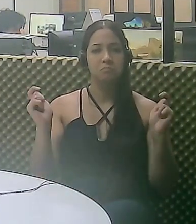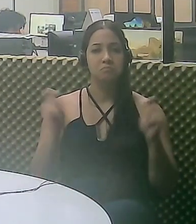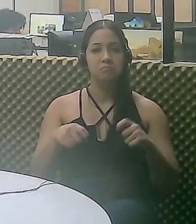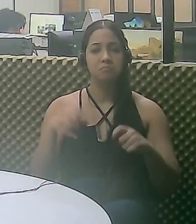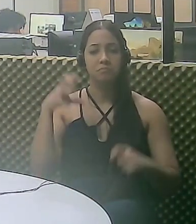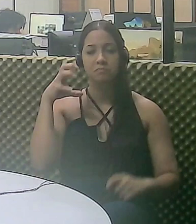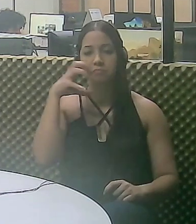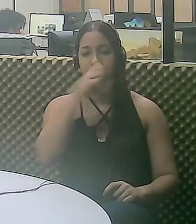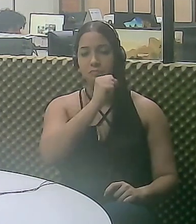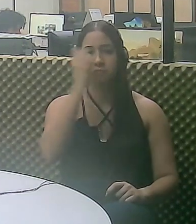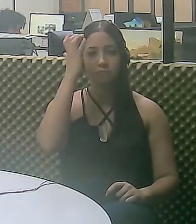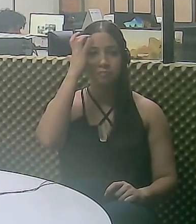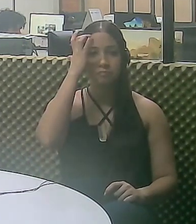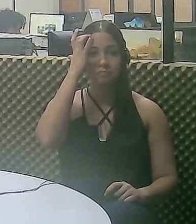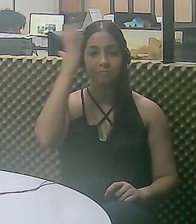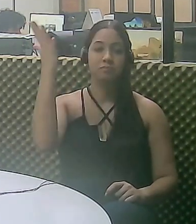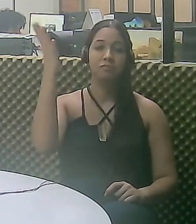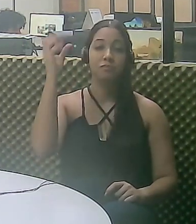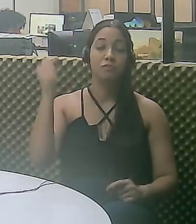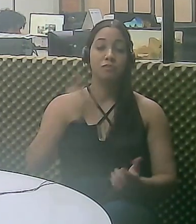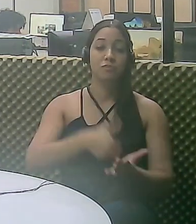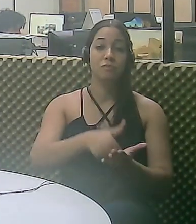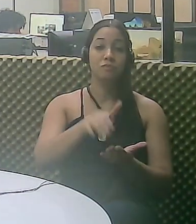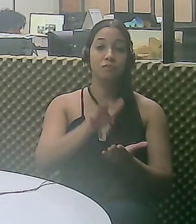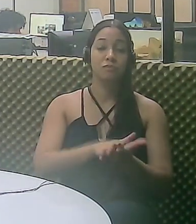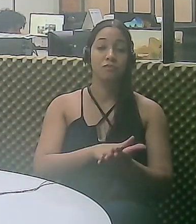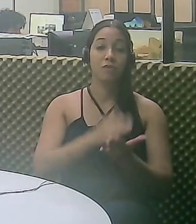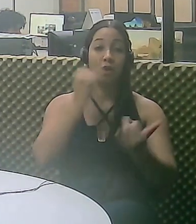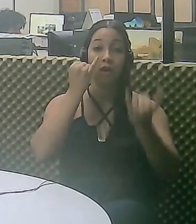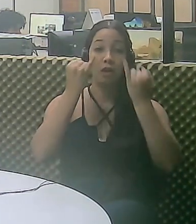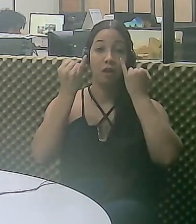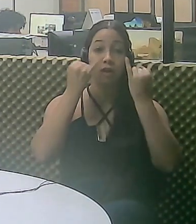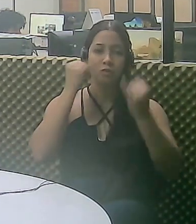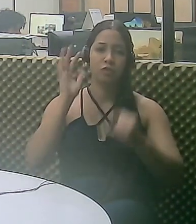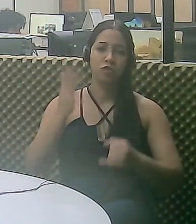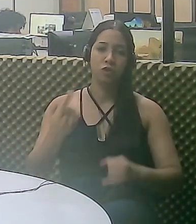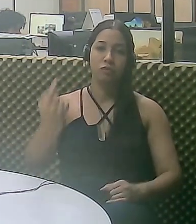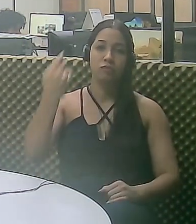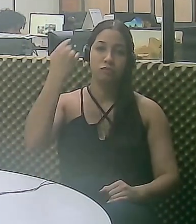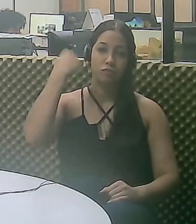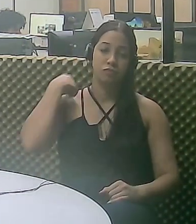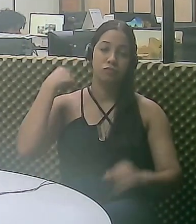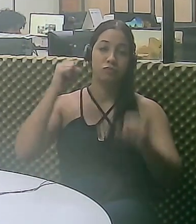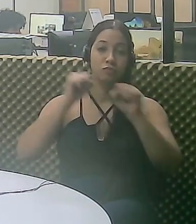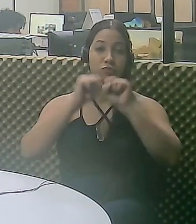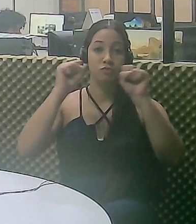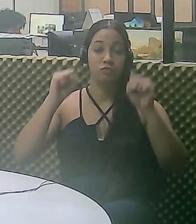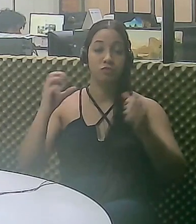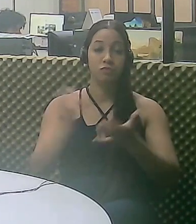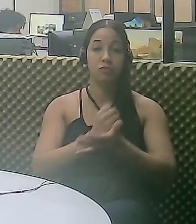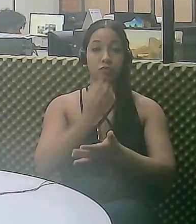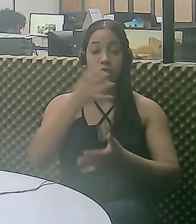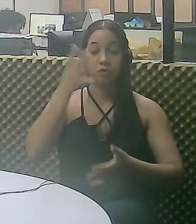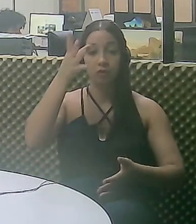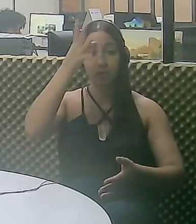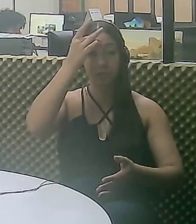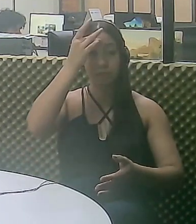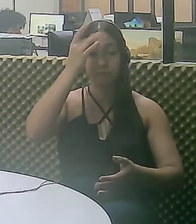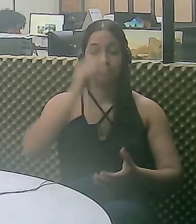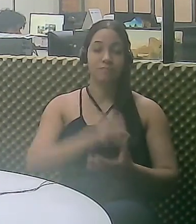com rapidez e facilidade, uma nota a partir de informações já fornecidas ao sistema em notas